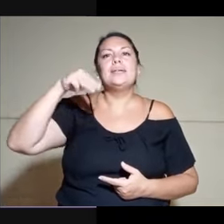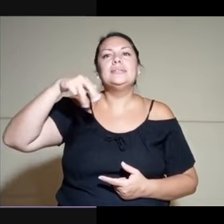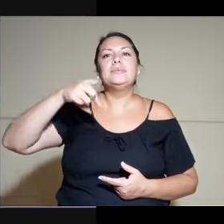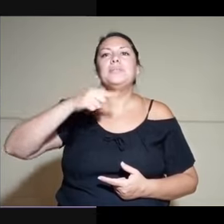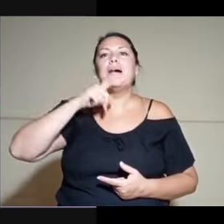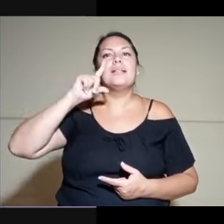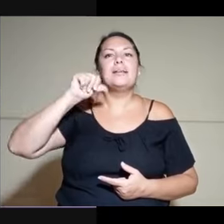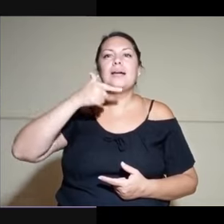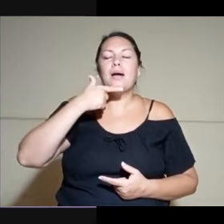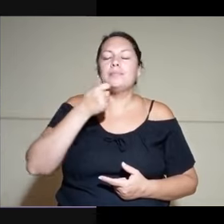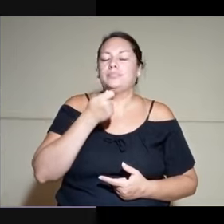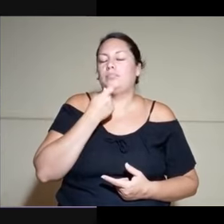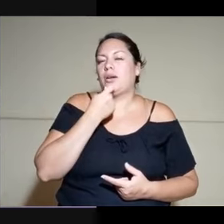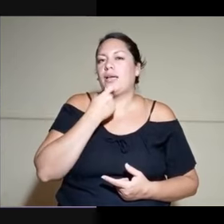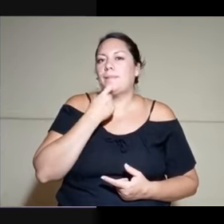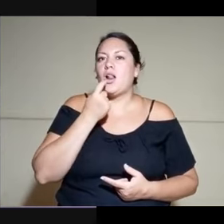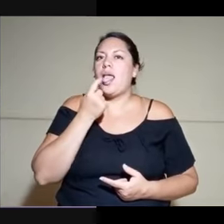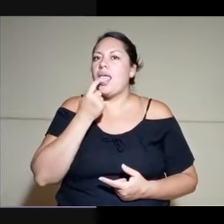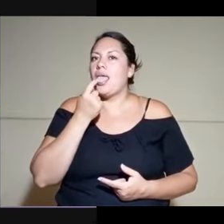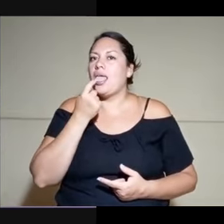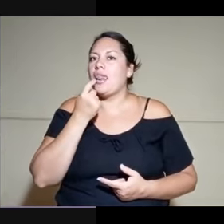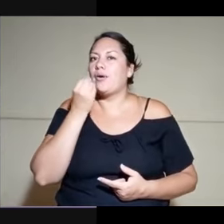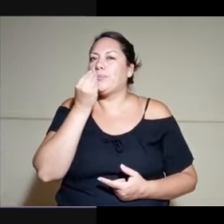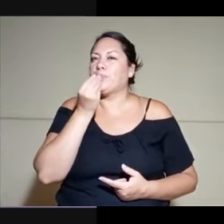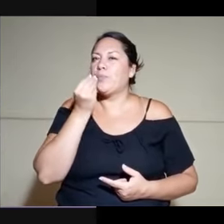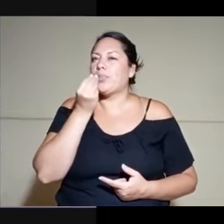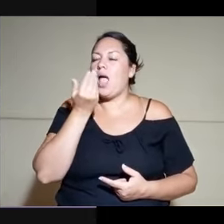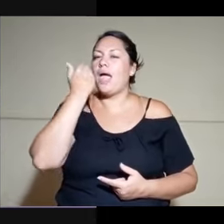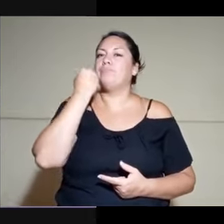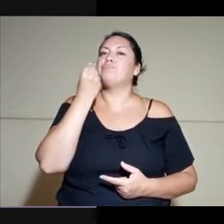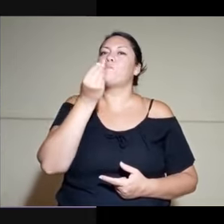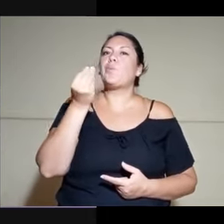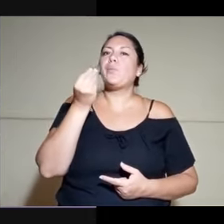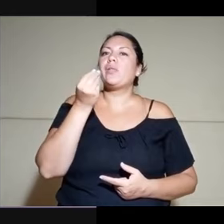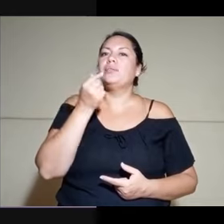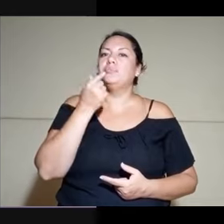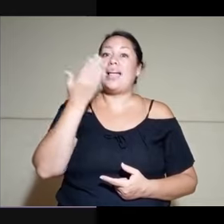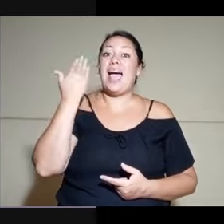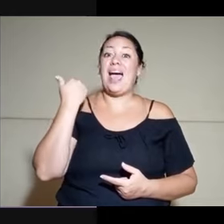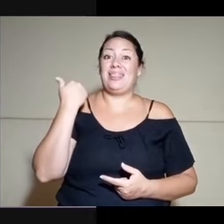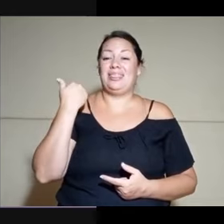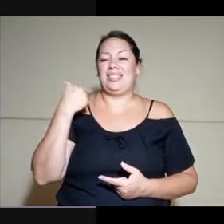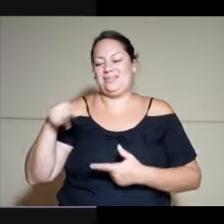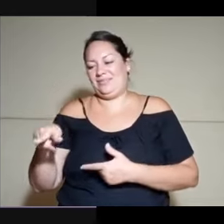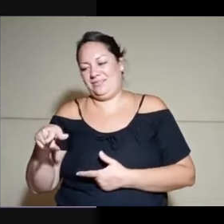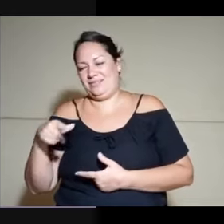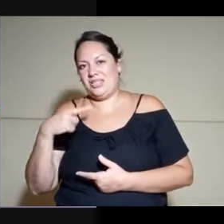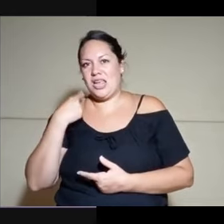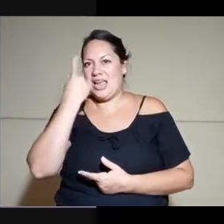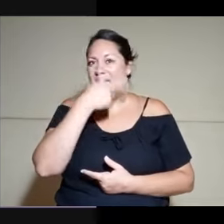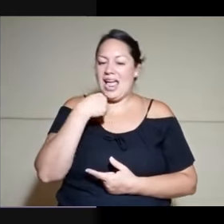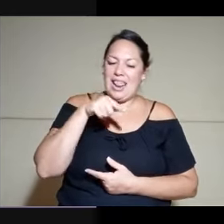facial. ¿Y qué hacen las fibras del glosofaringio? Inervan lo que quedó de la lengua, dando el gusto